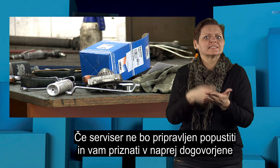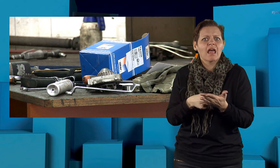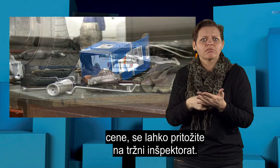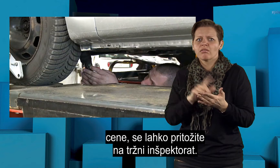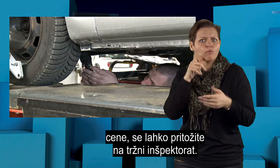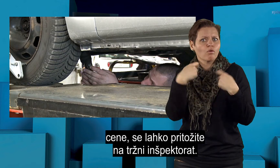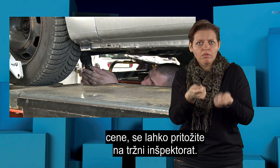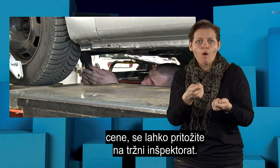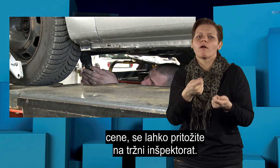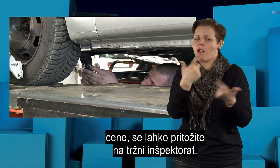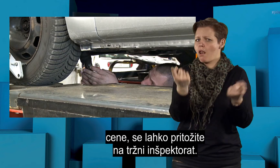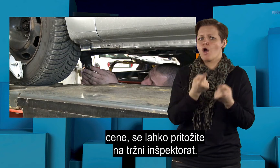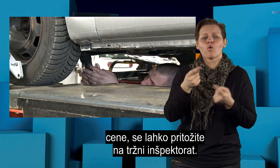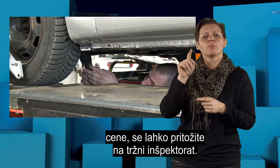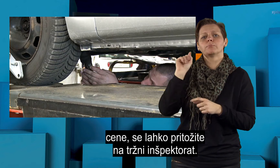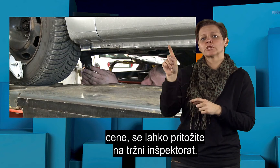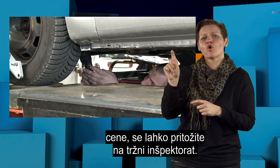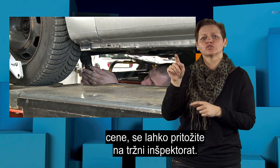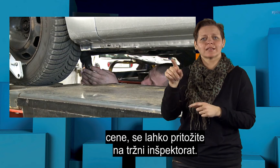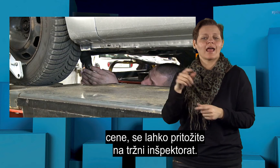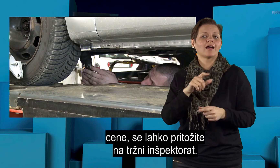tržni inšpektorat.